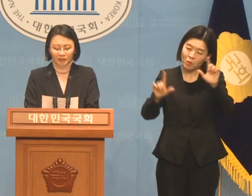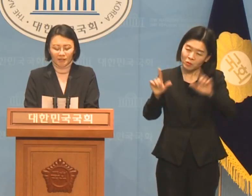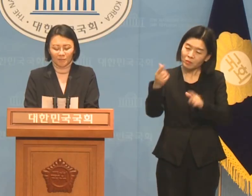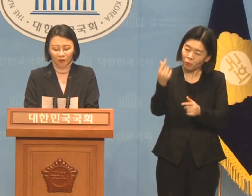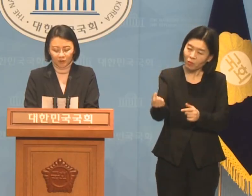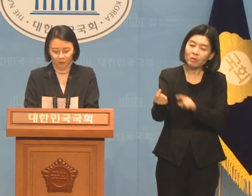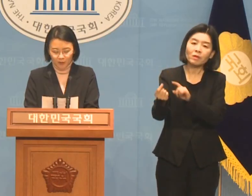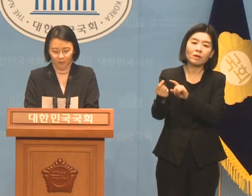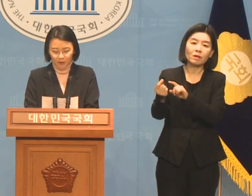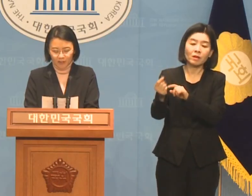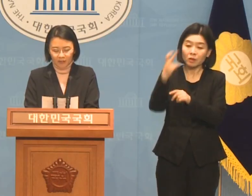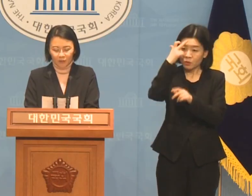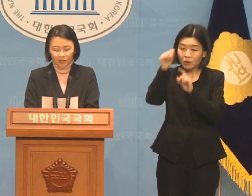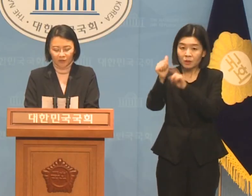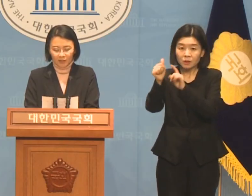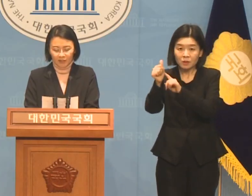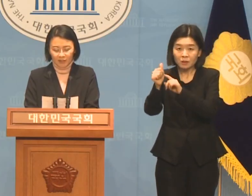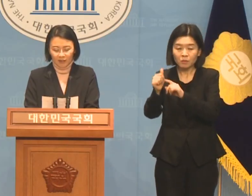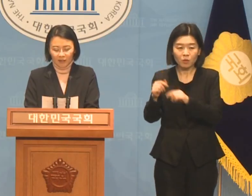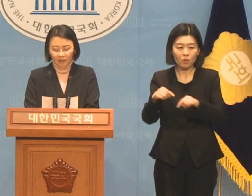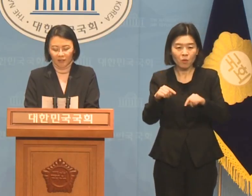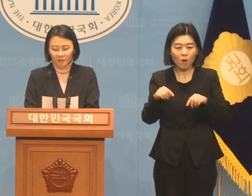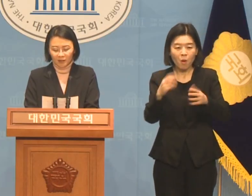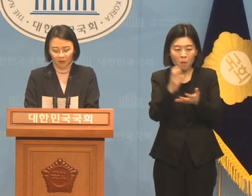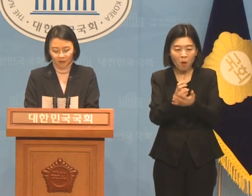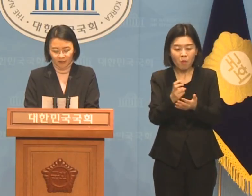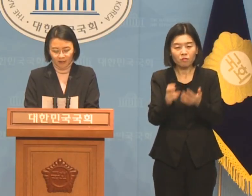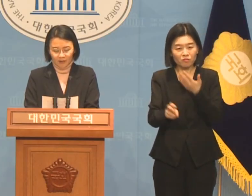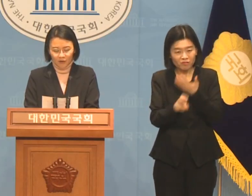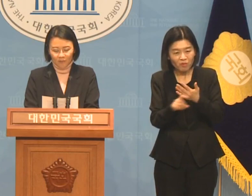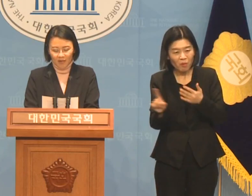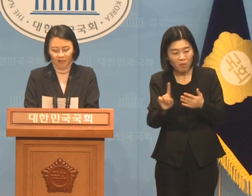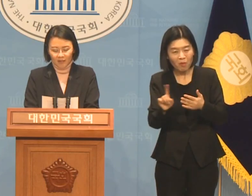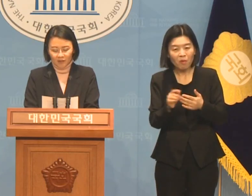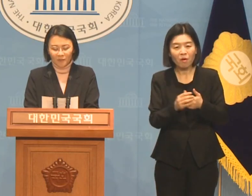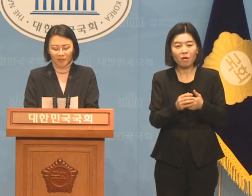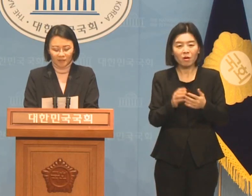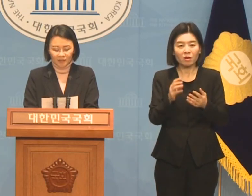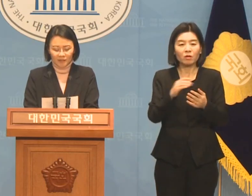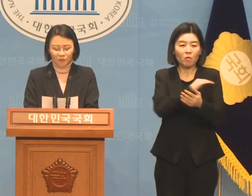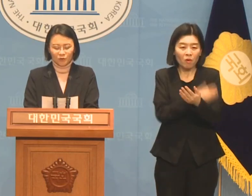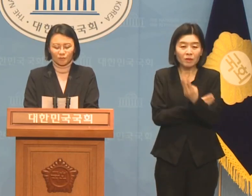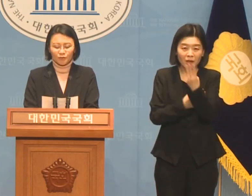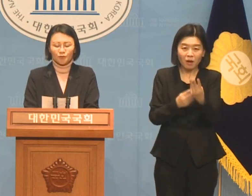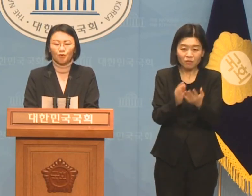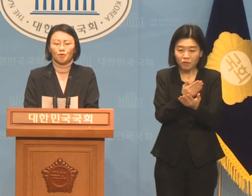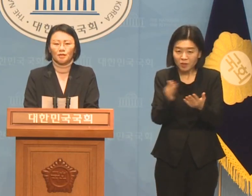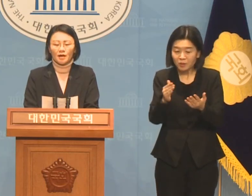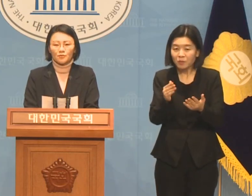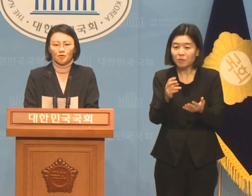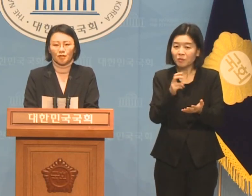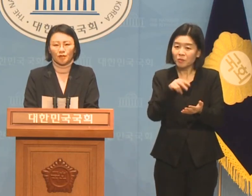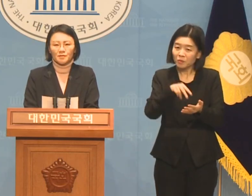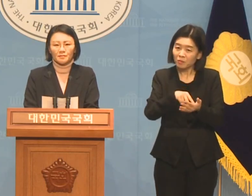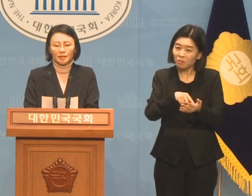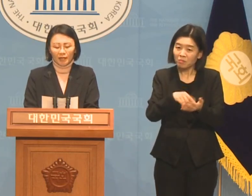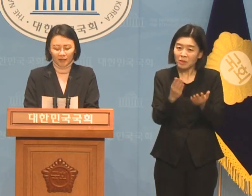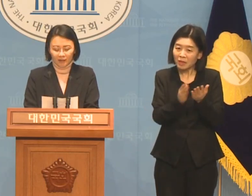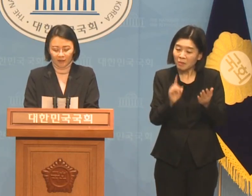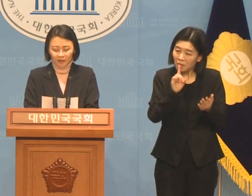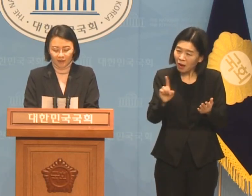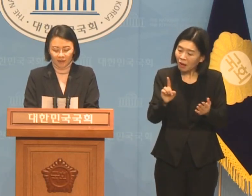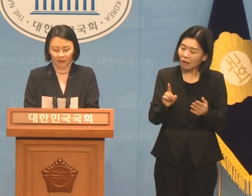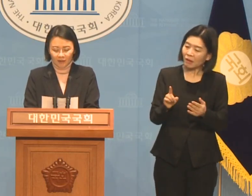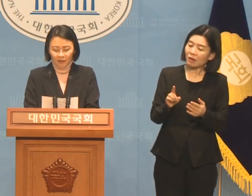위헌이니 삼권 분립 원칙 훼손이니 내미는 것들에는 정말이지 치솟는 분노를 감추기 어렵습니다.